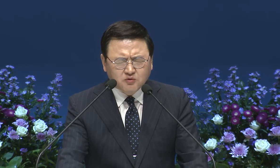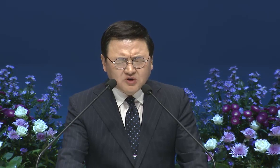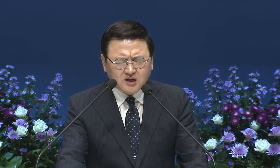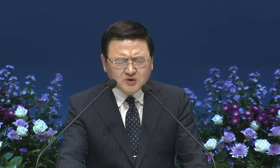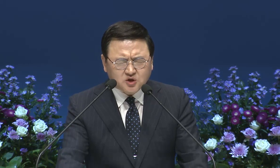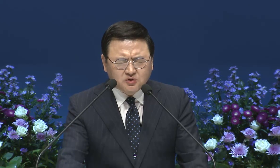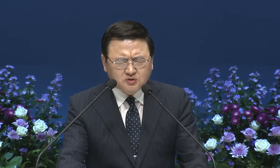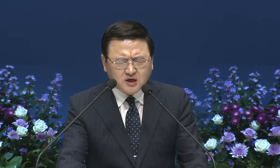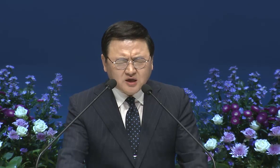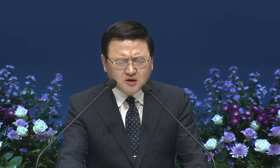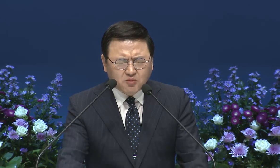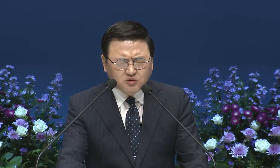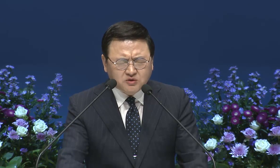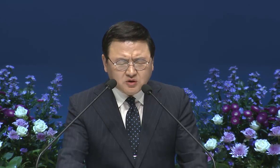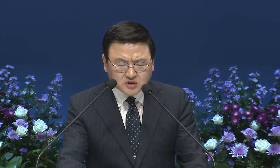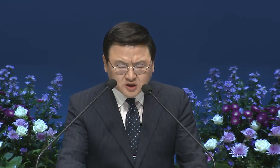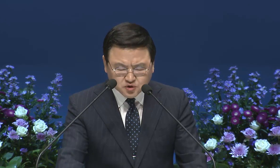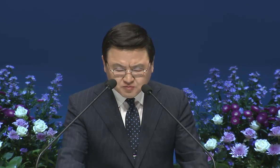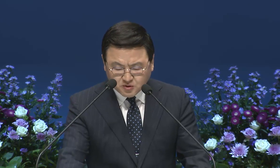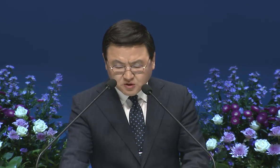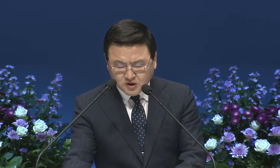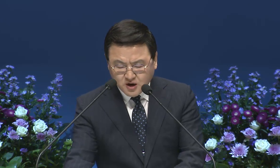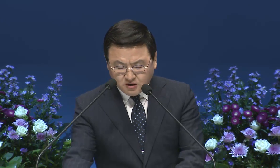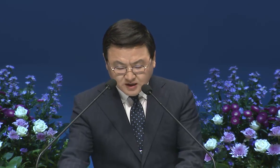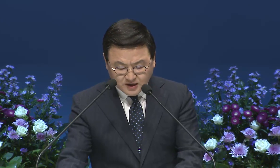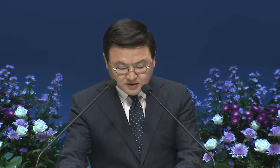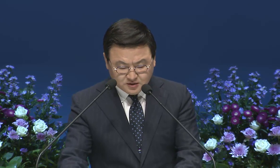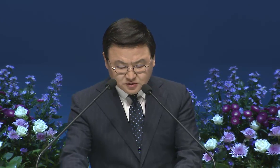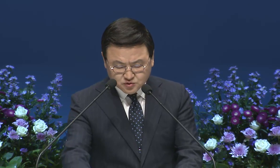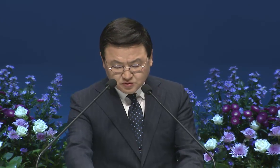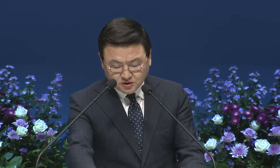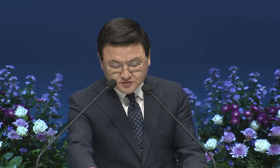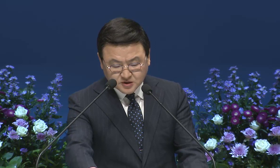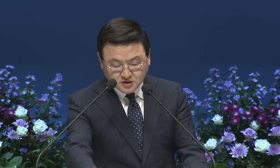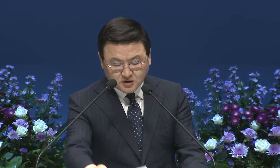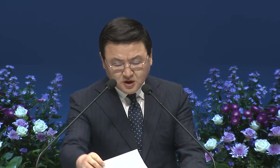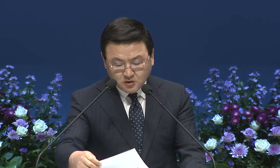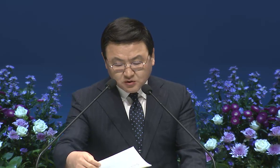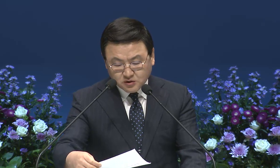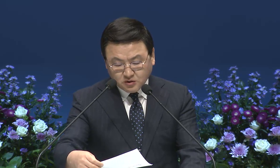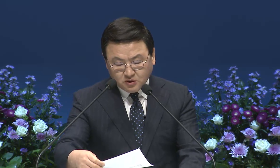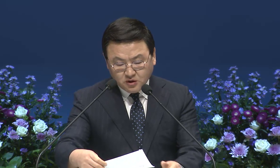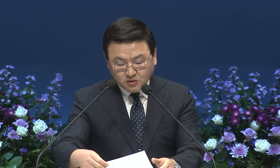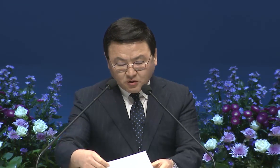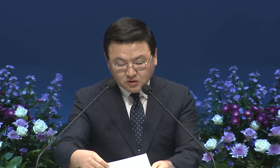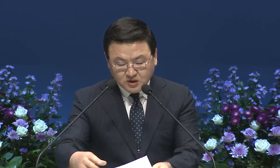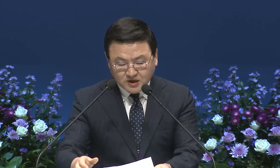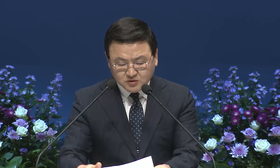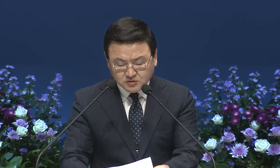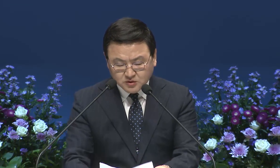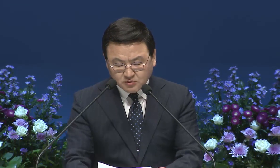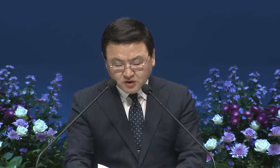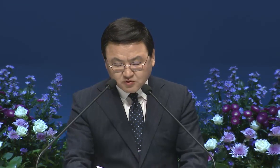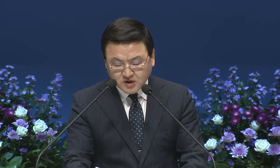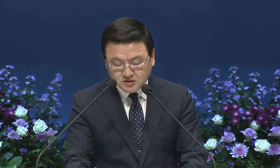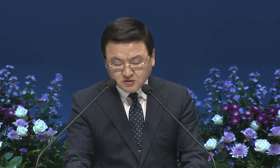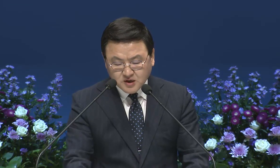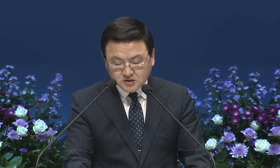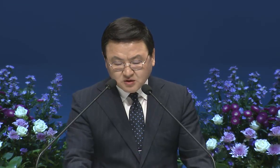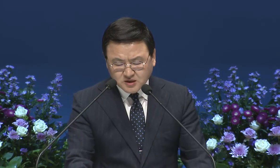우리 하나님의 전도자에게 모든 것에 축복을 허락하여 주옵소서. 오늘도 고 김학중 성도의 유가족